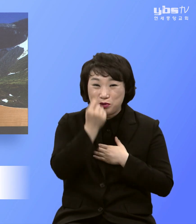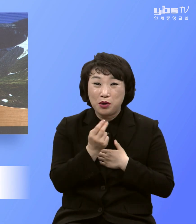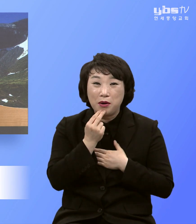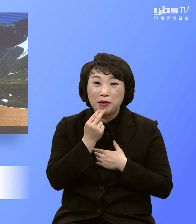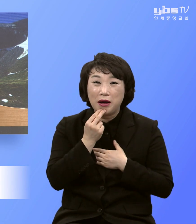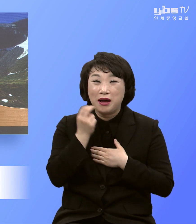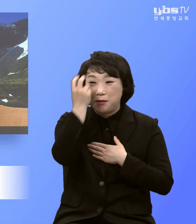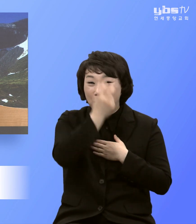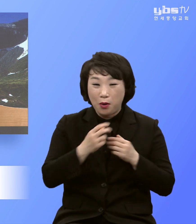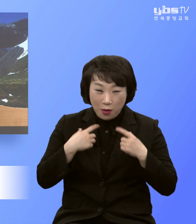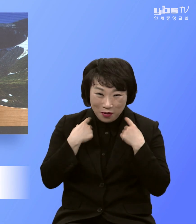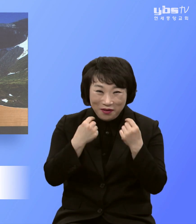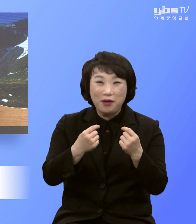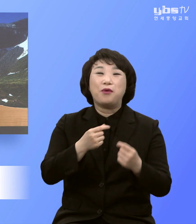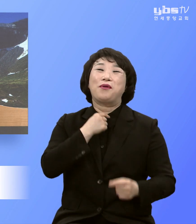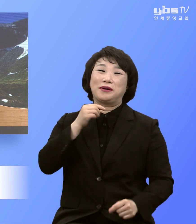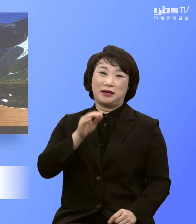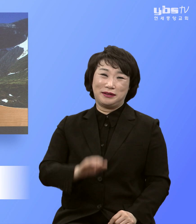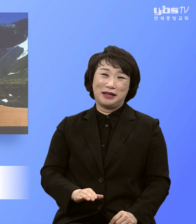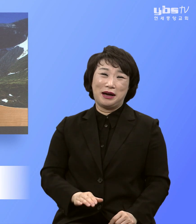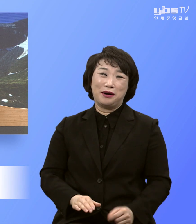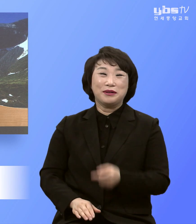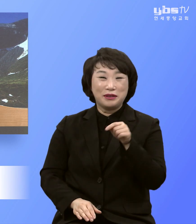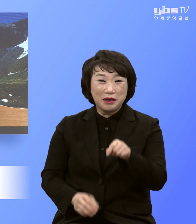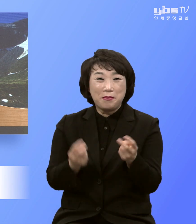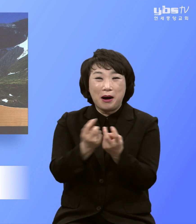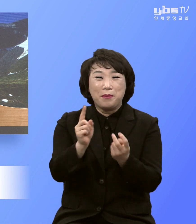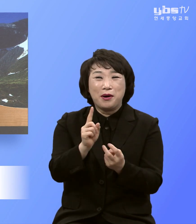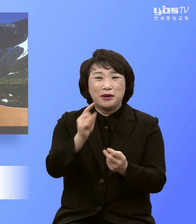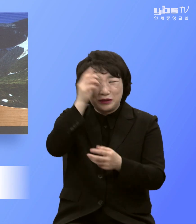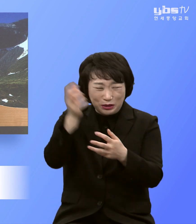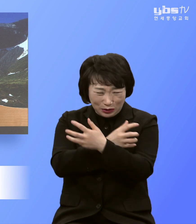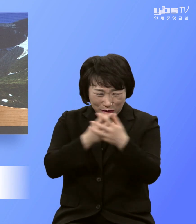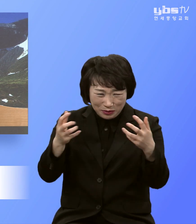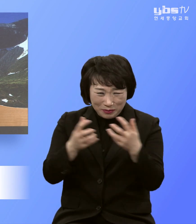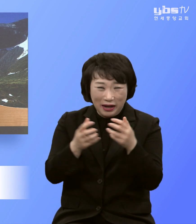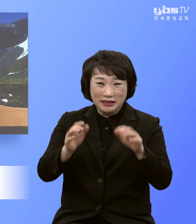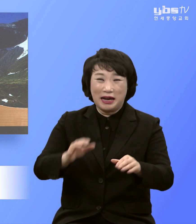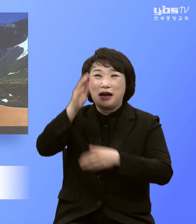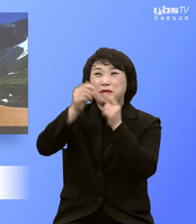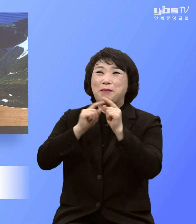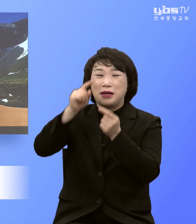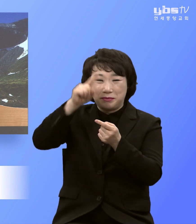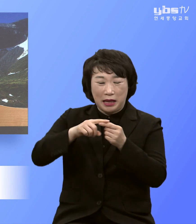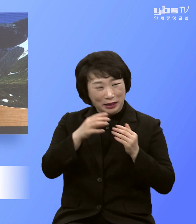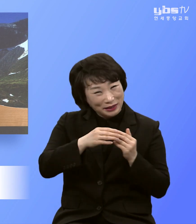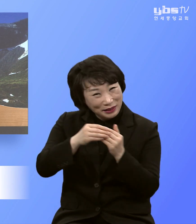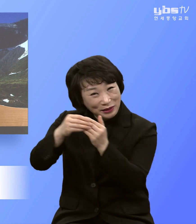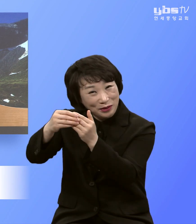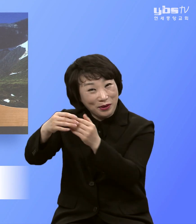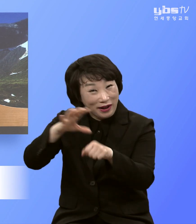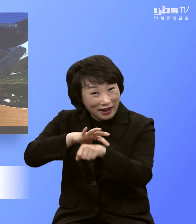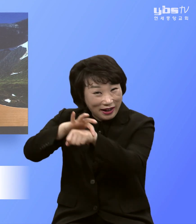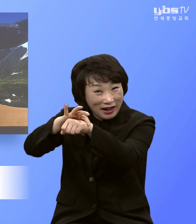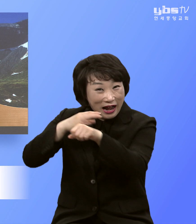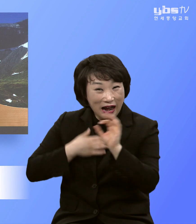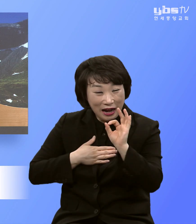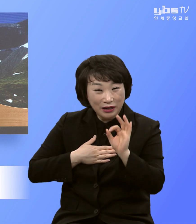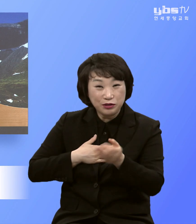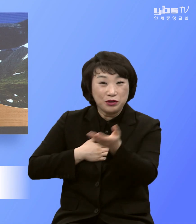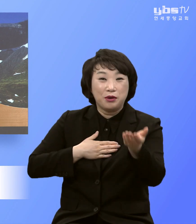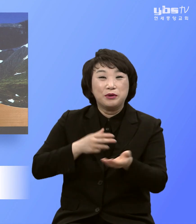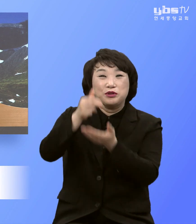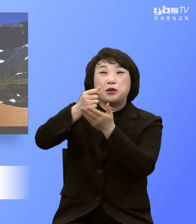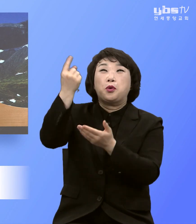된다. 이건 말할 것도 없이 성령 충만해서 하나님 말씀들 인도받아 주님 오시면